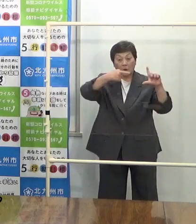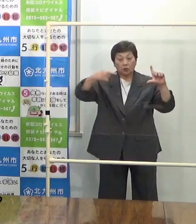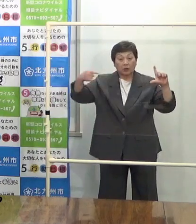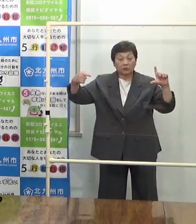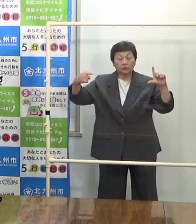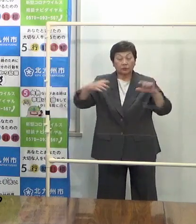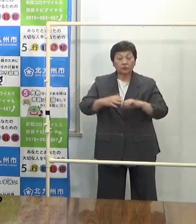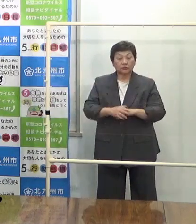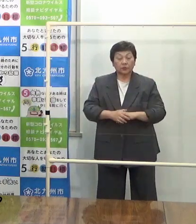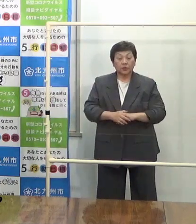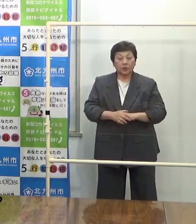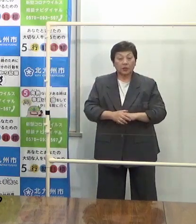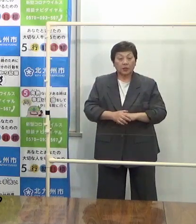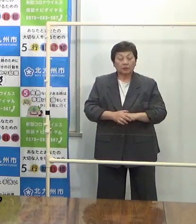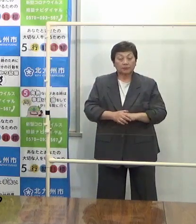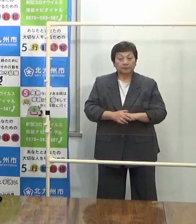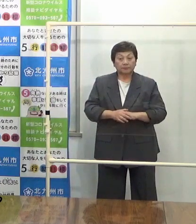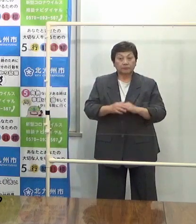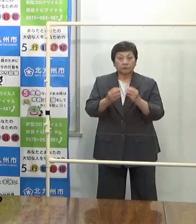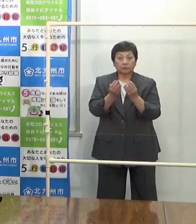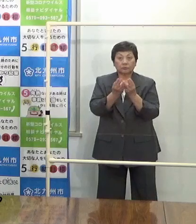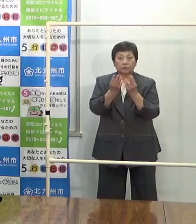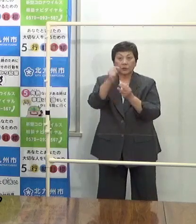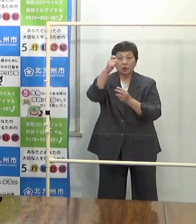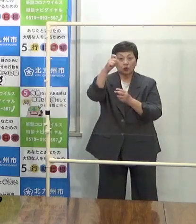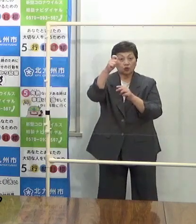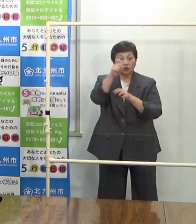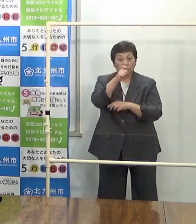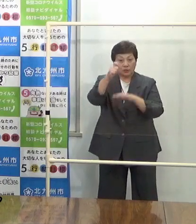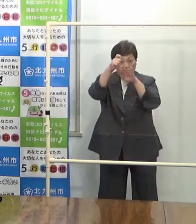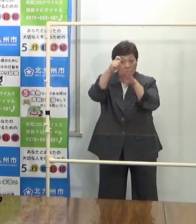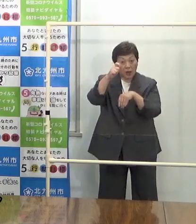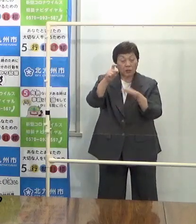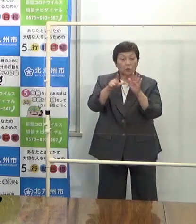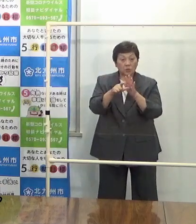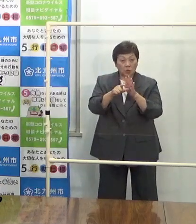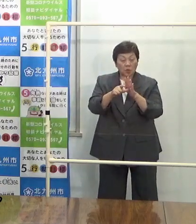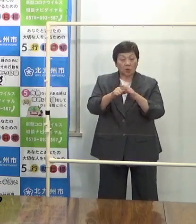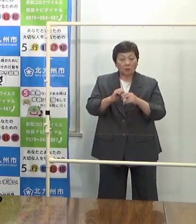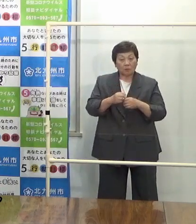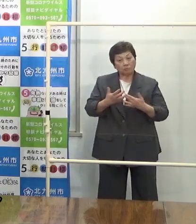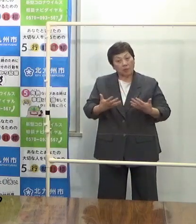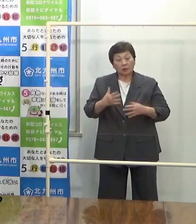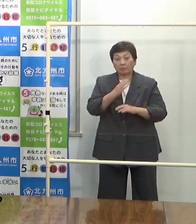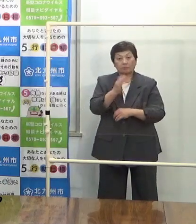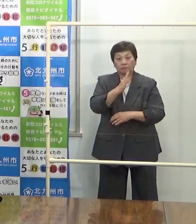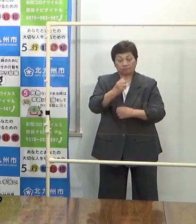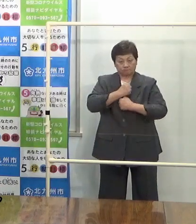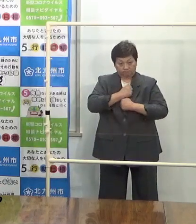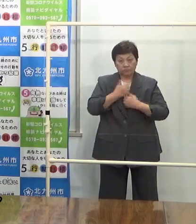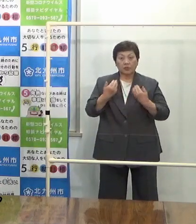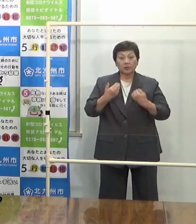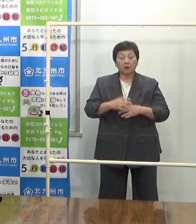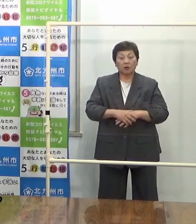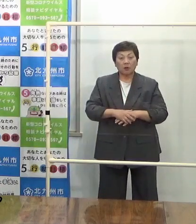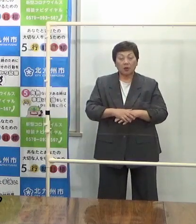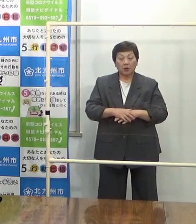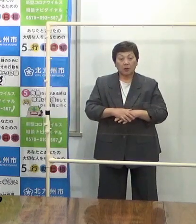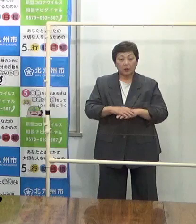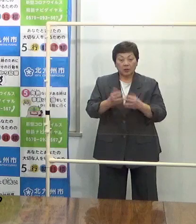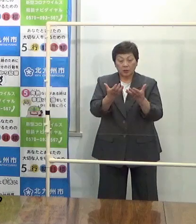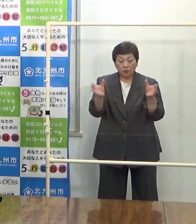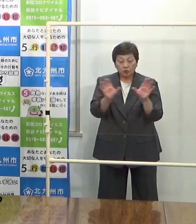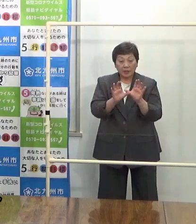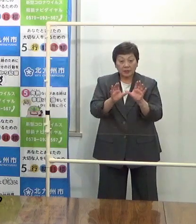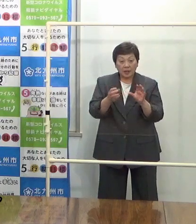数日間は一桁となる日もありますけれども、予断を許さない状況であります。クラスターがもし発生